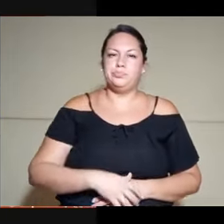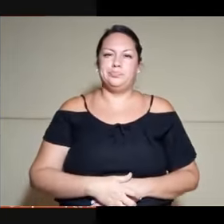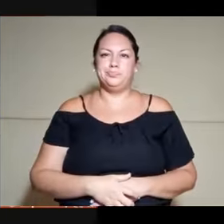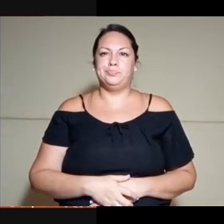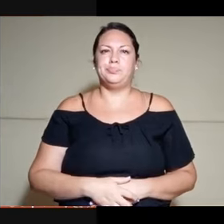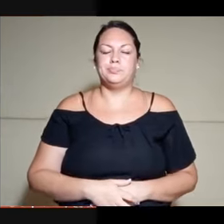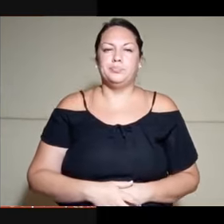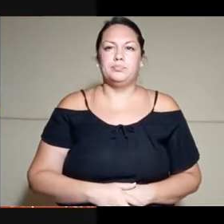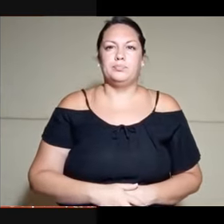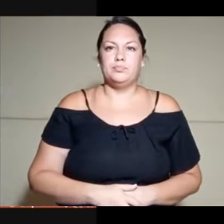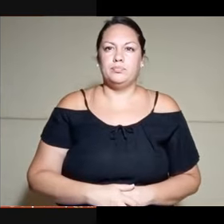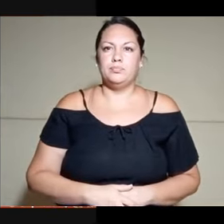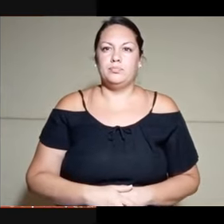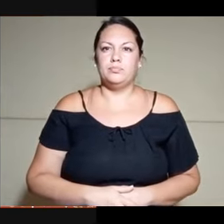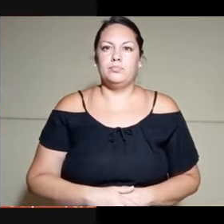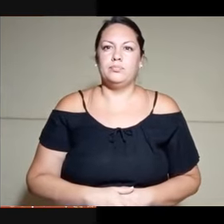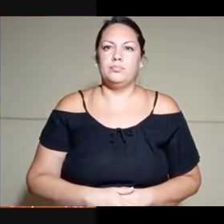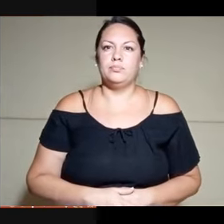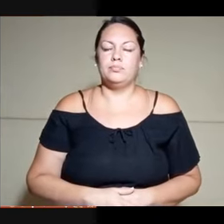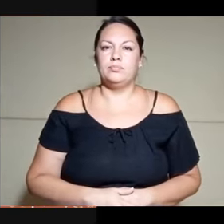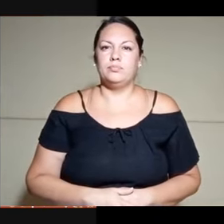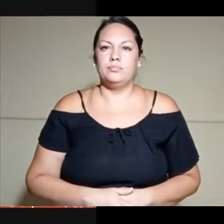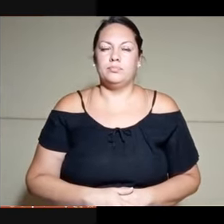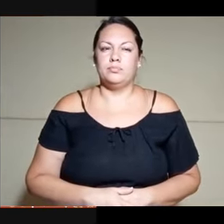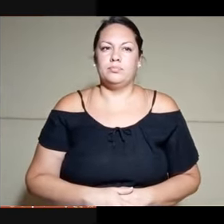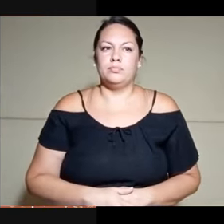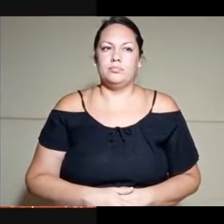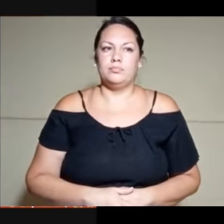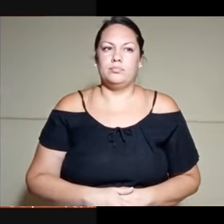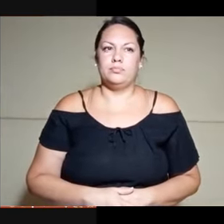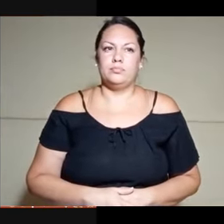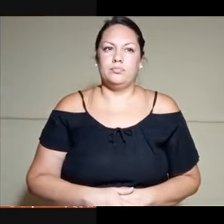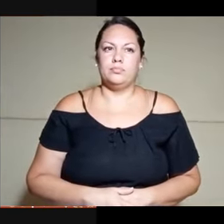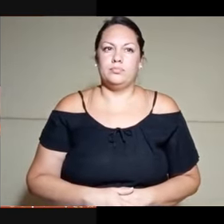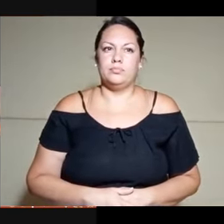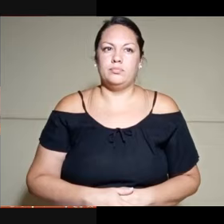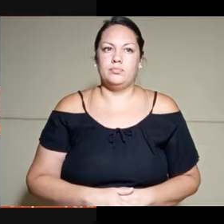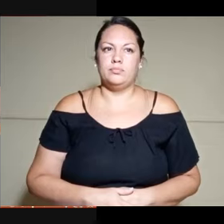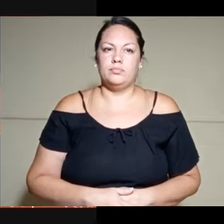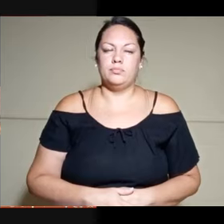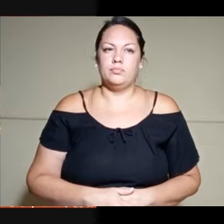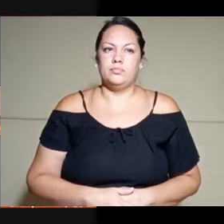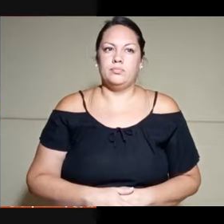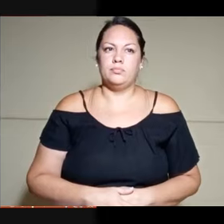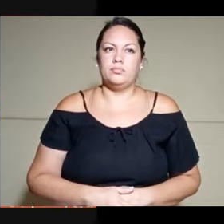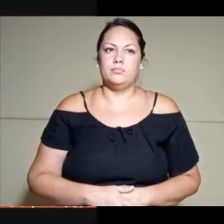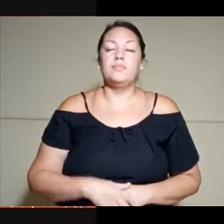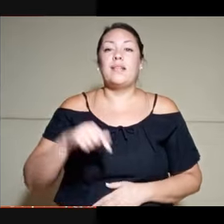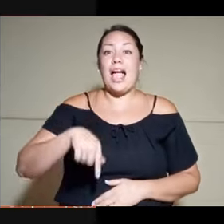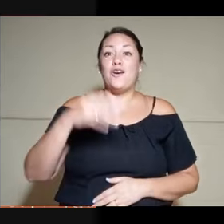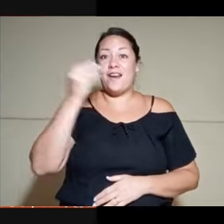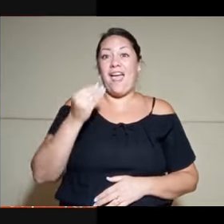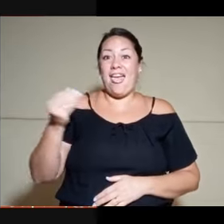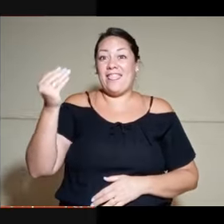Sí, profe. ¿Se ve o no? Ya se ve entonces la presentación. Sí, profe. Entonces, quizás viendo ustedes. Ya se ve entonces